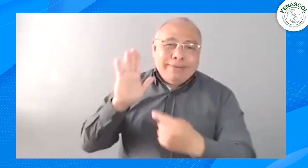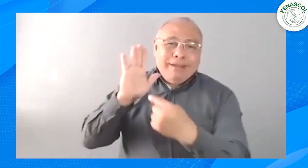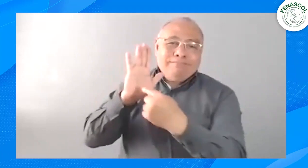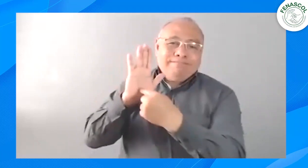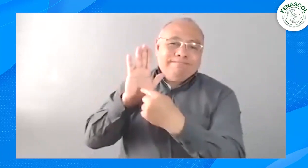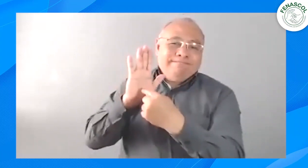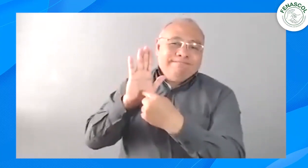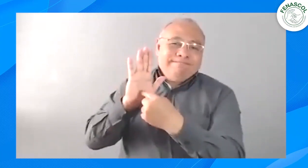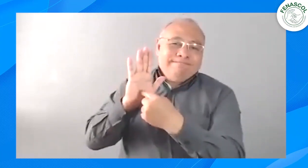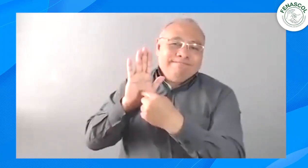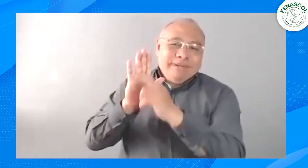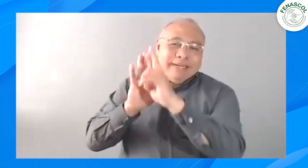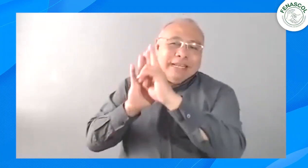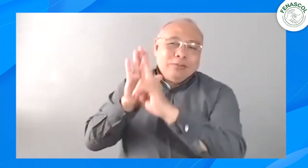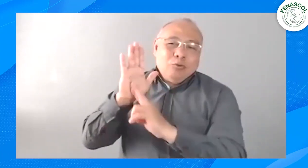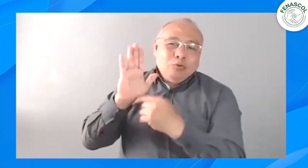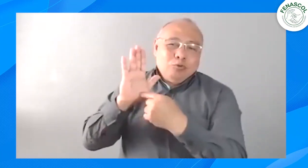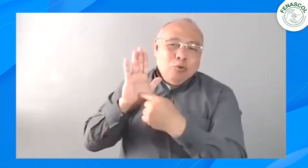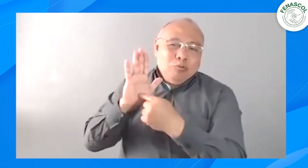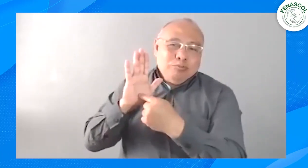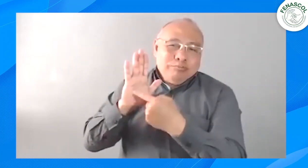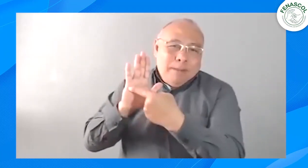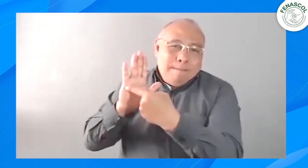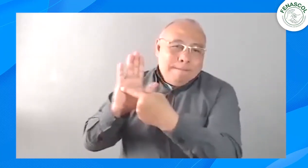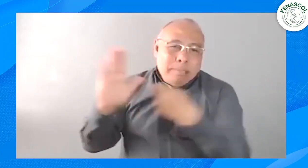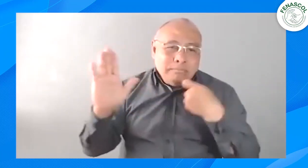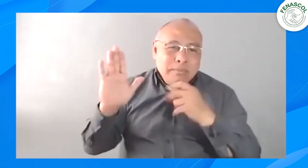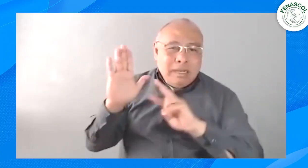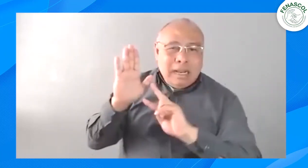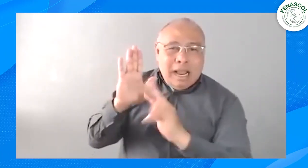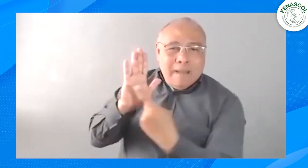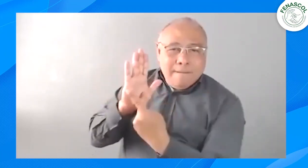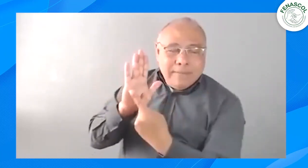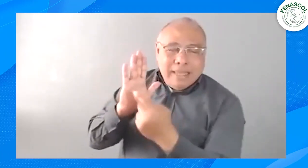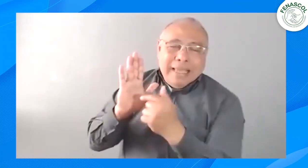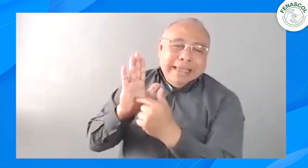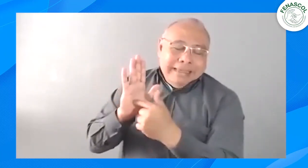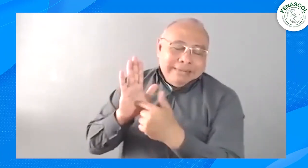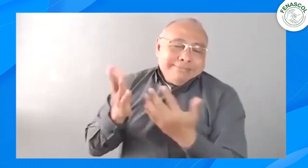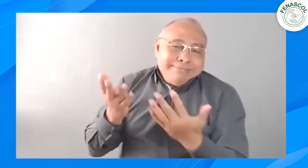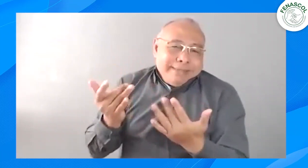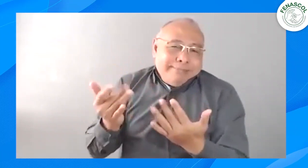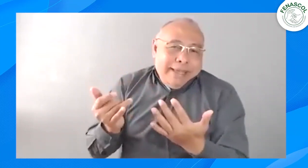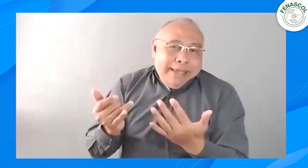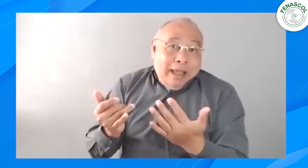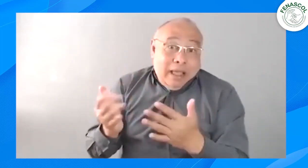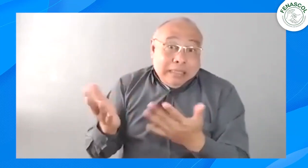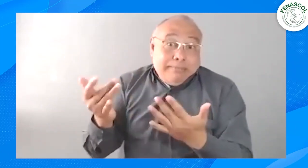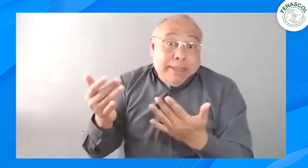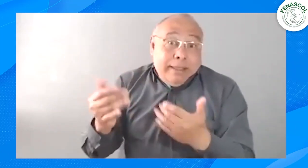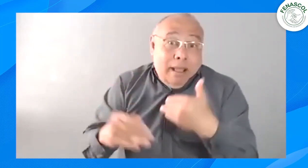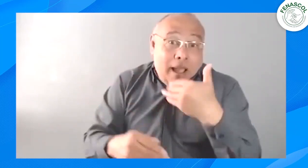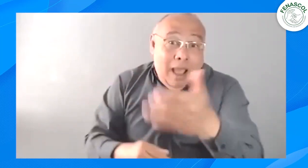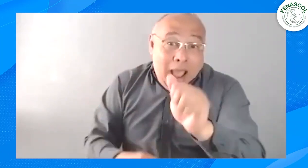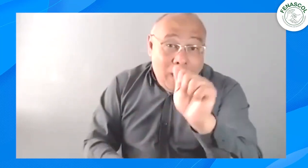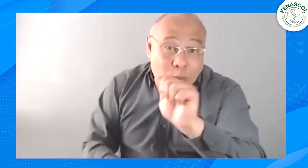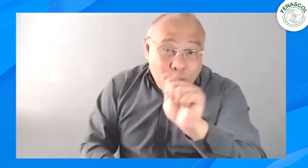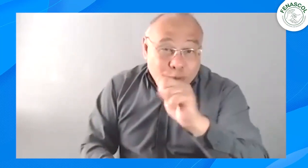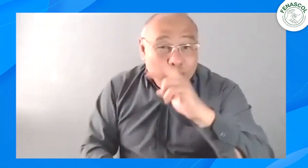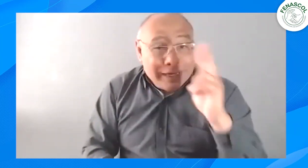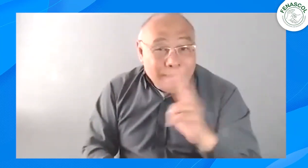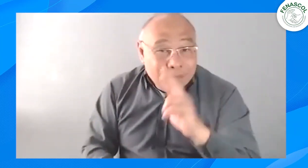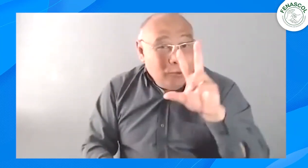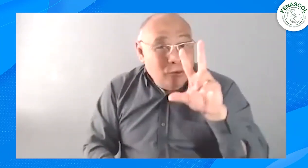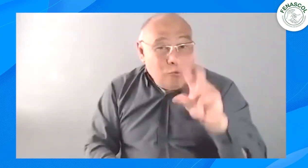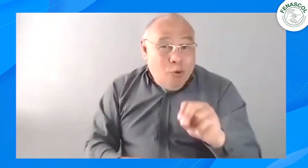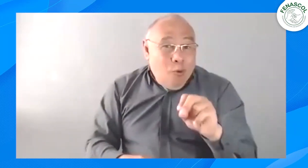motos y hoy resulta que algunos cuando quieren ir a sacar esta licencia nueva no lo pueden hacer cuando la quieren renovar no lo